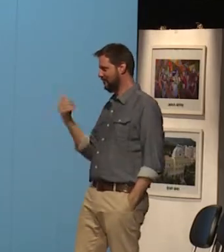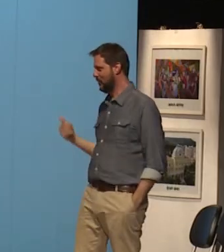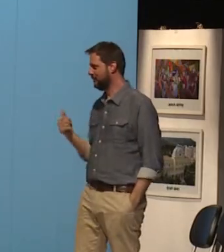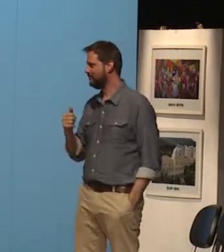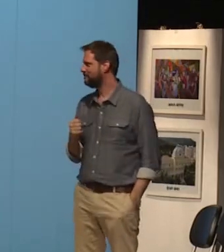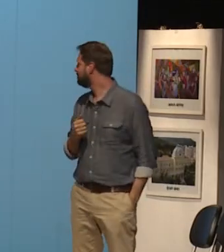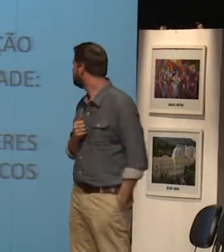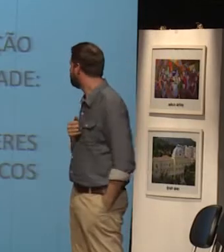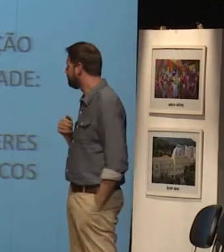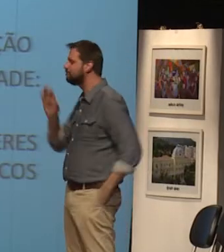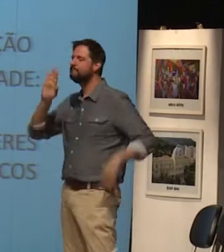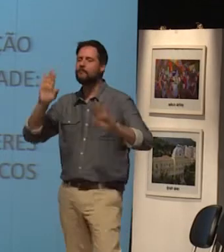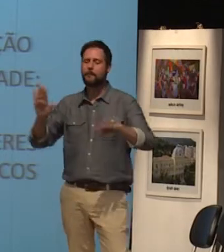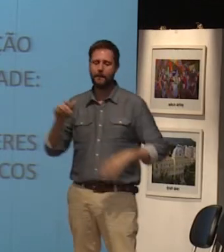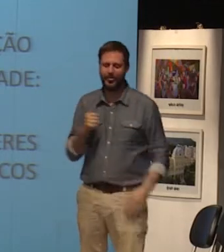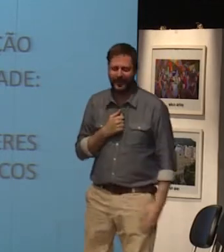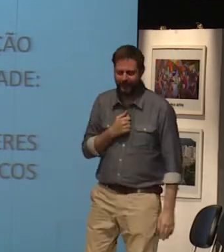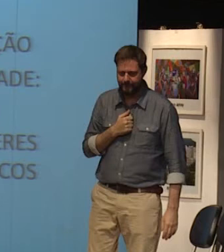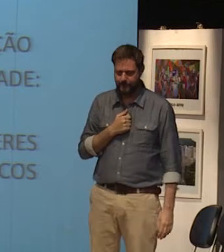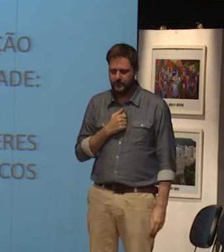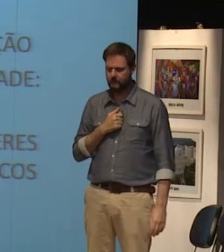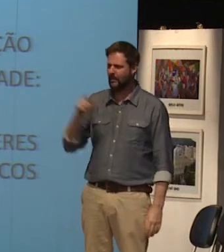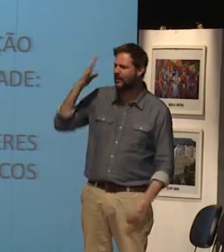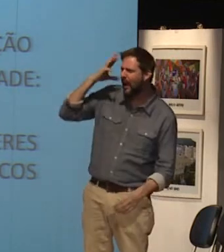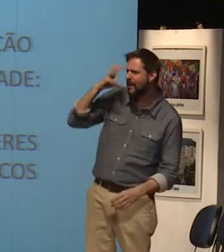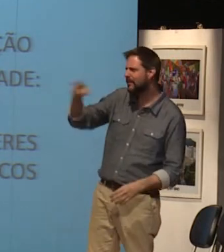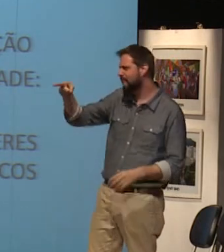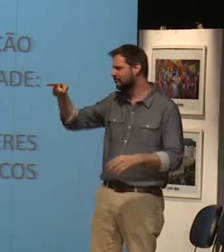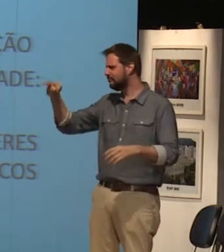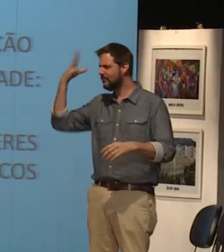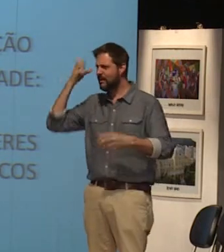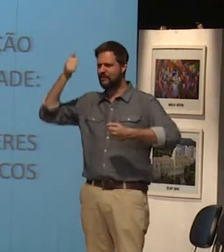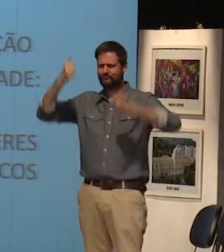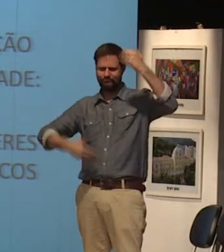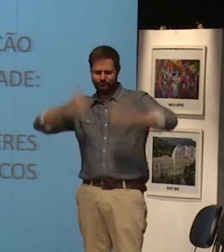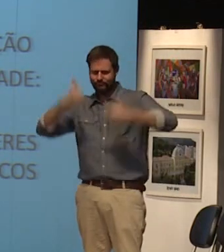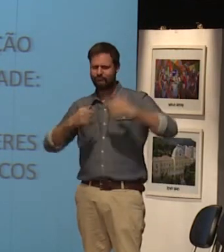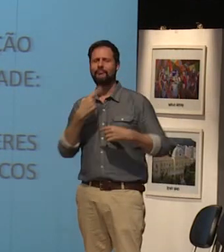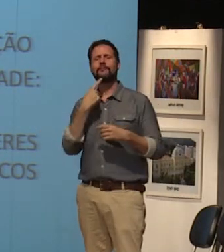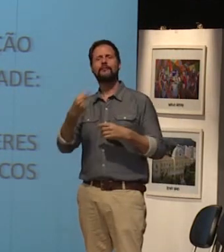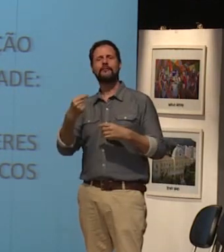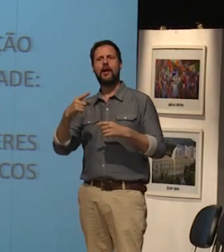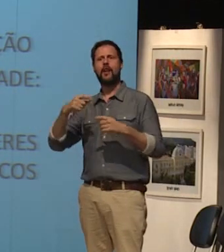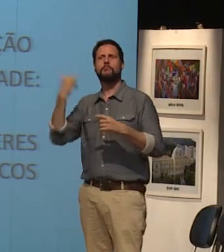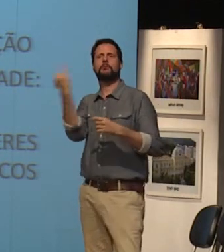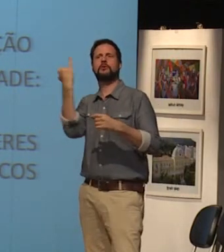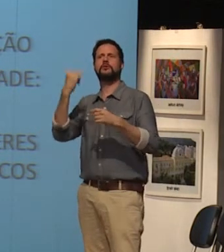Pode voltar um pouquinho? Então, a Tânia, ela falou aqui que é